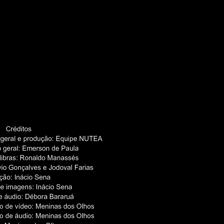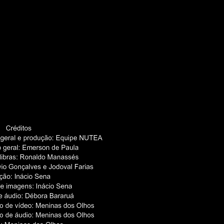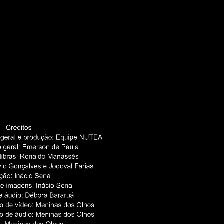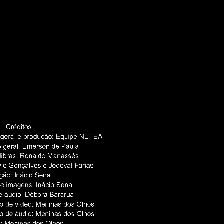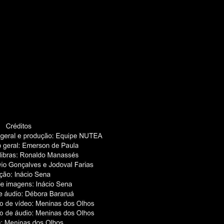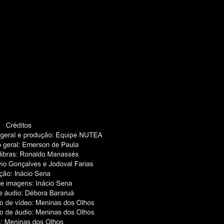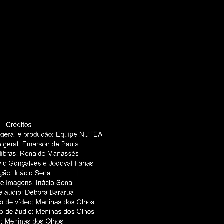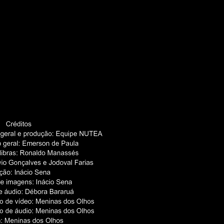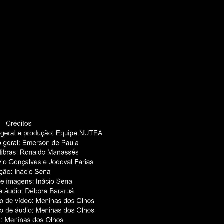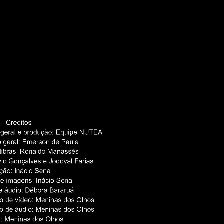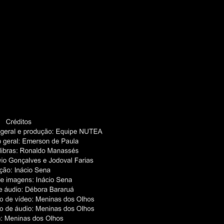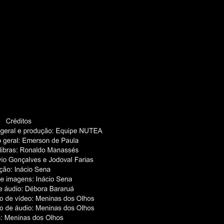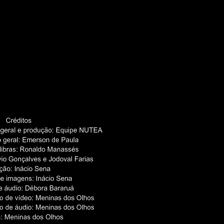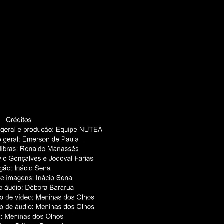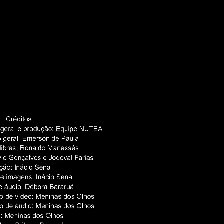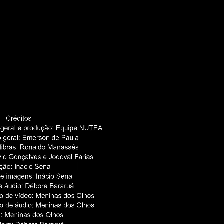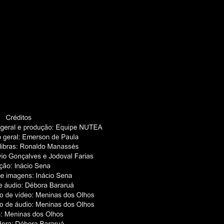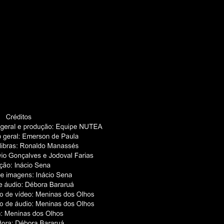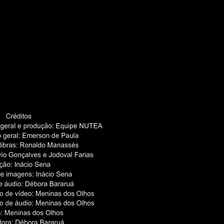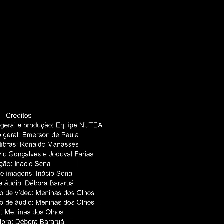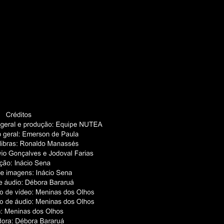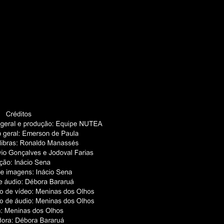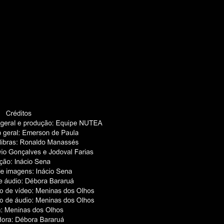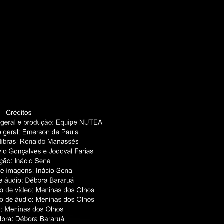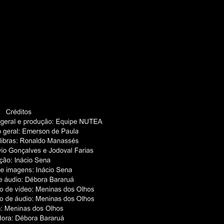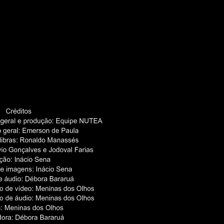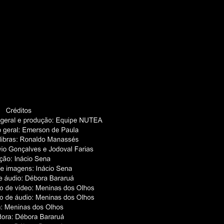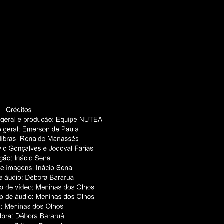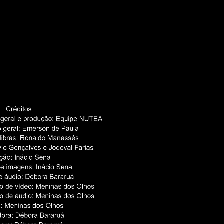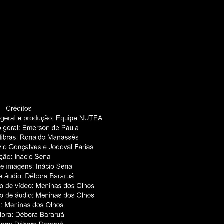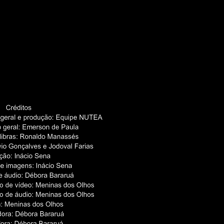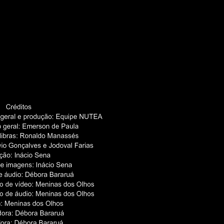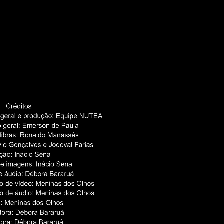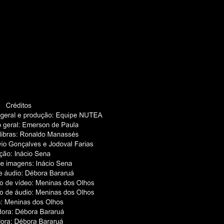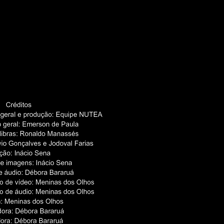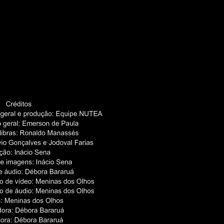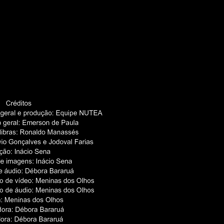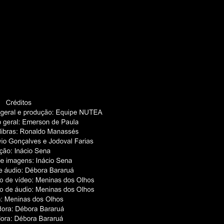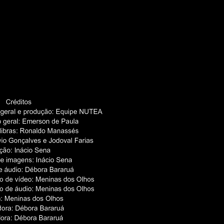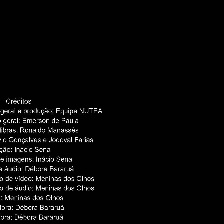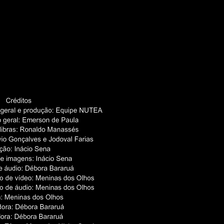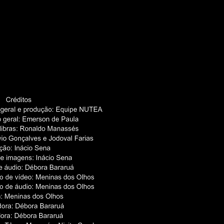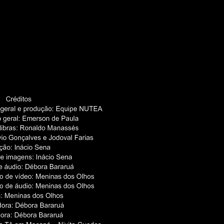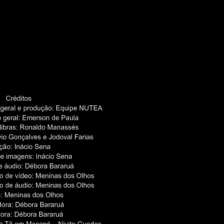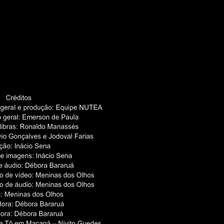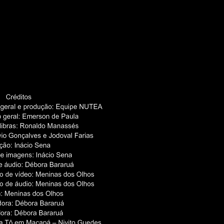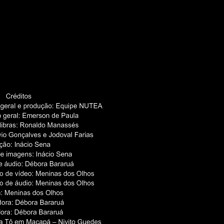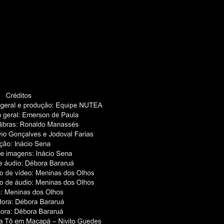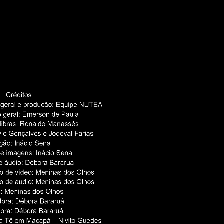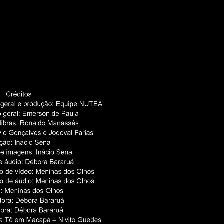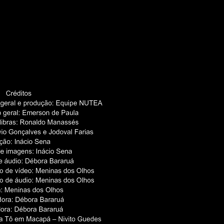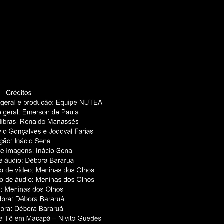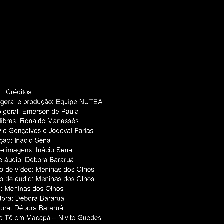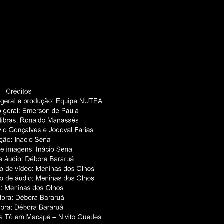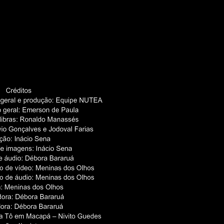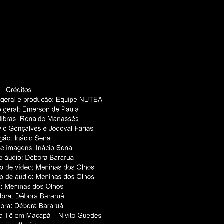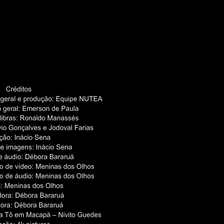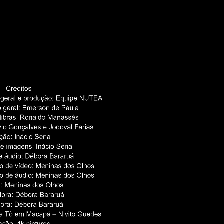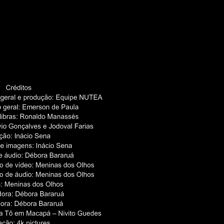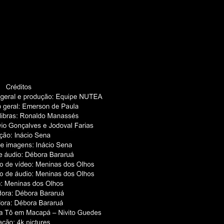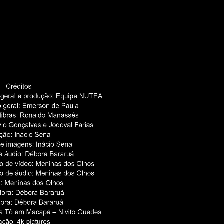Flávio Gonçalves e João Durval Farias direção Inácio cena